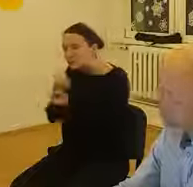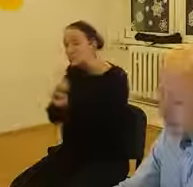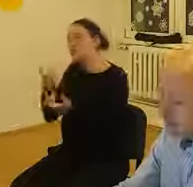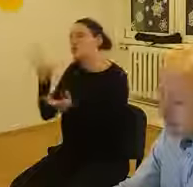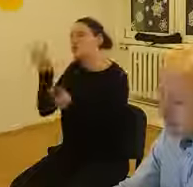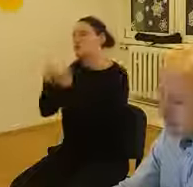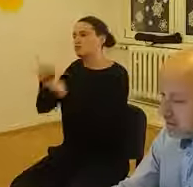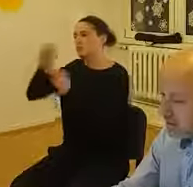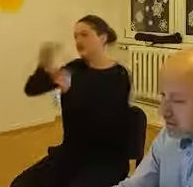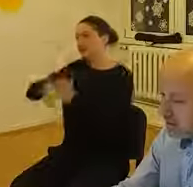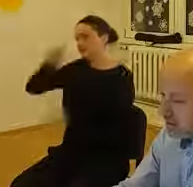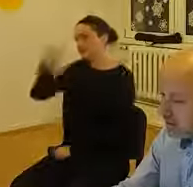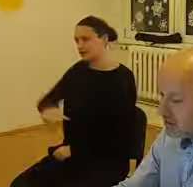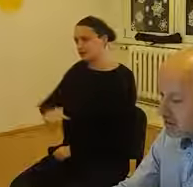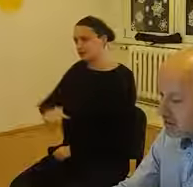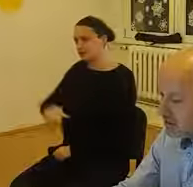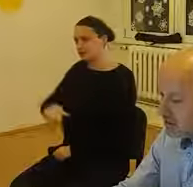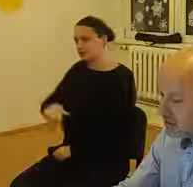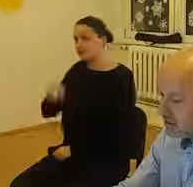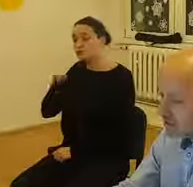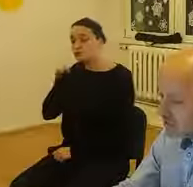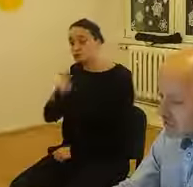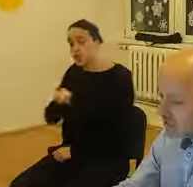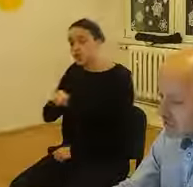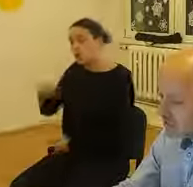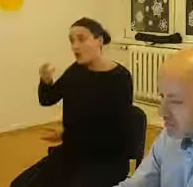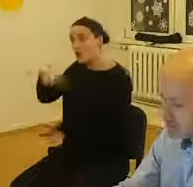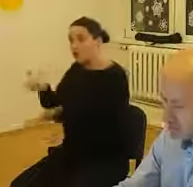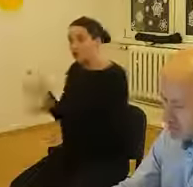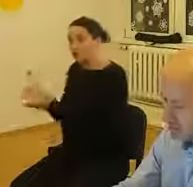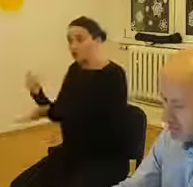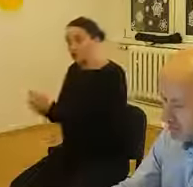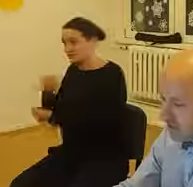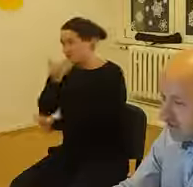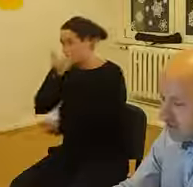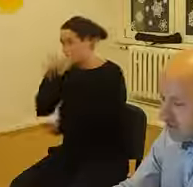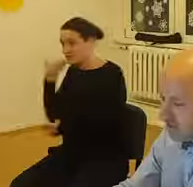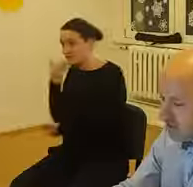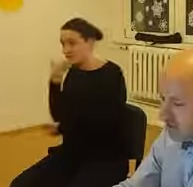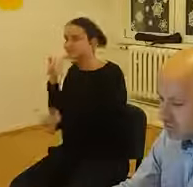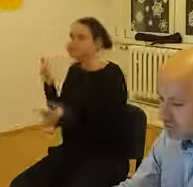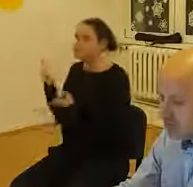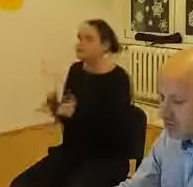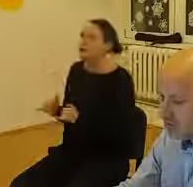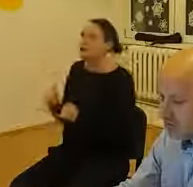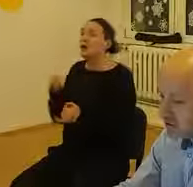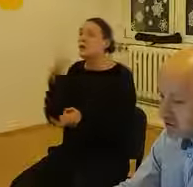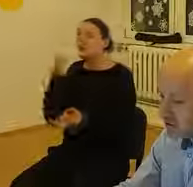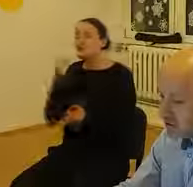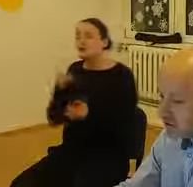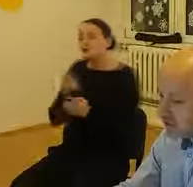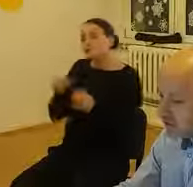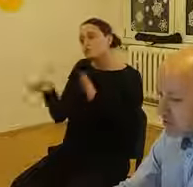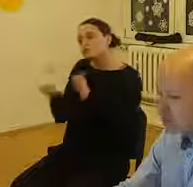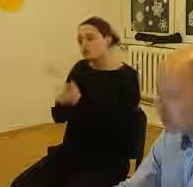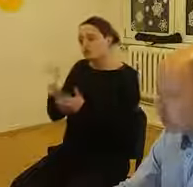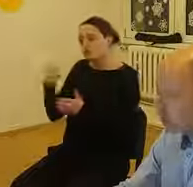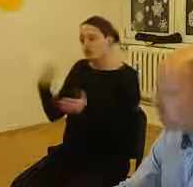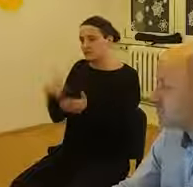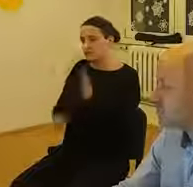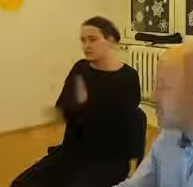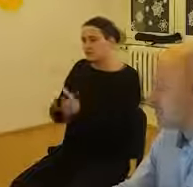ogólnego miasta Gdańska i gdyby Rady Dzielnicy nie było, inaczej, do połowy 2016 roku Rady